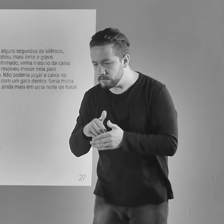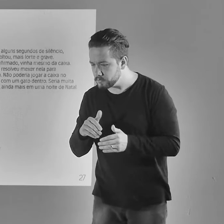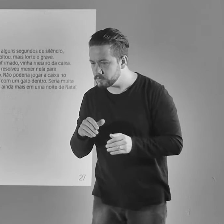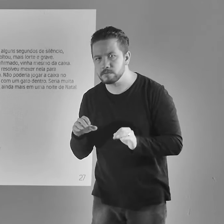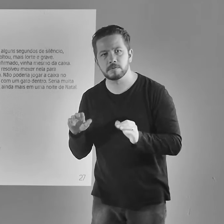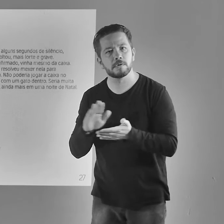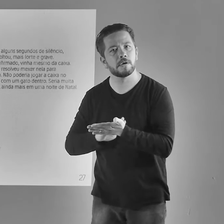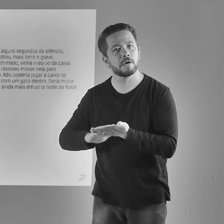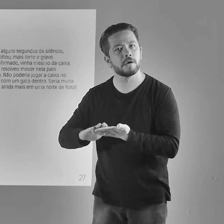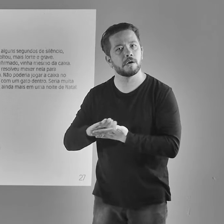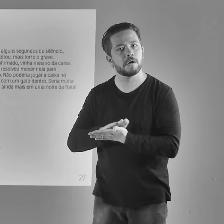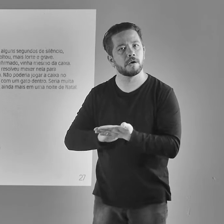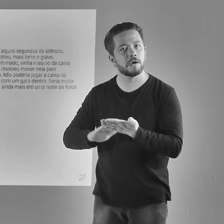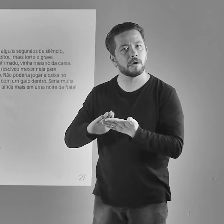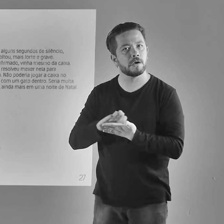não saiu.